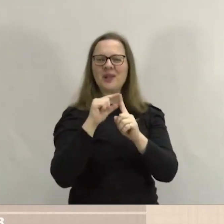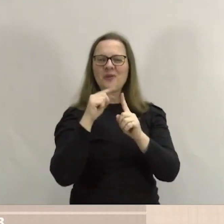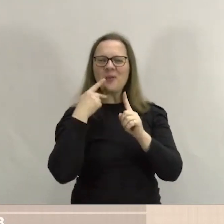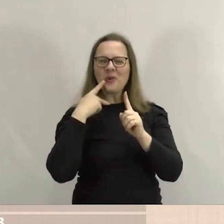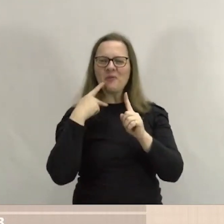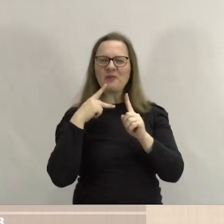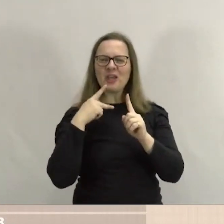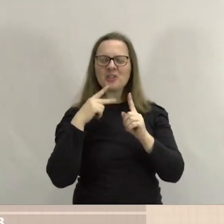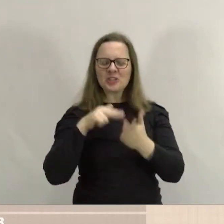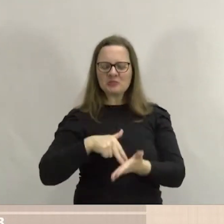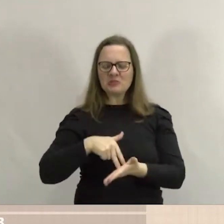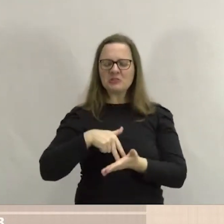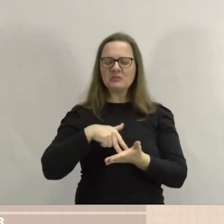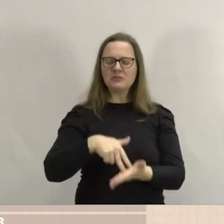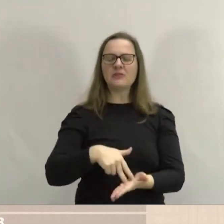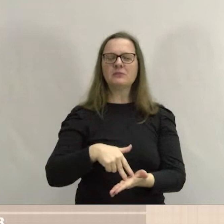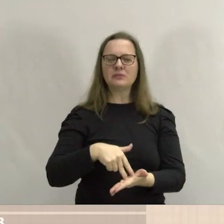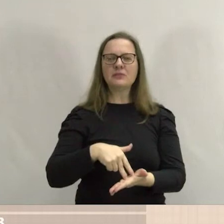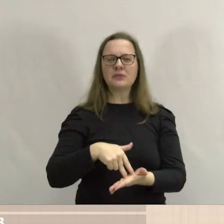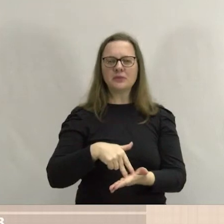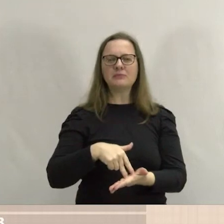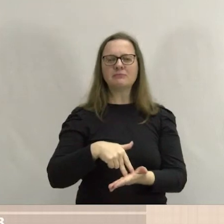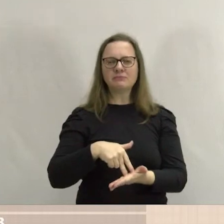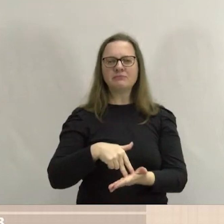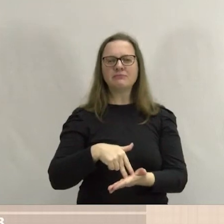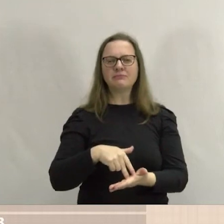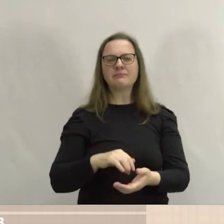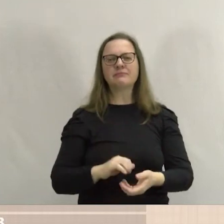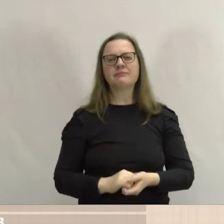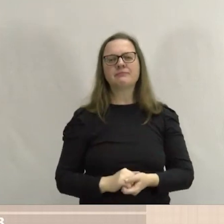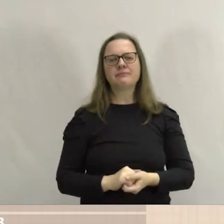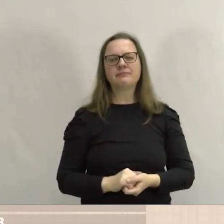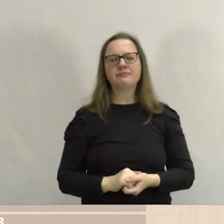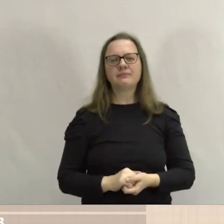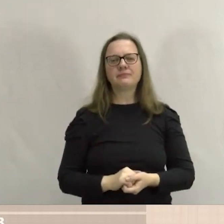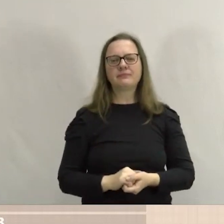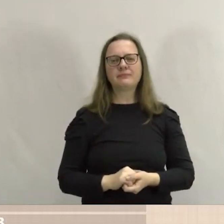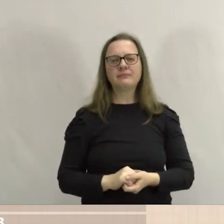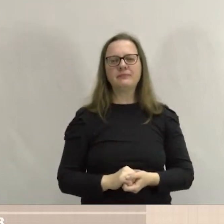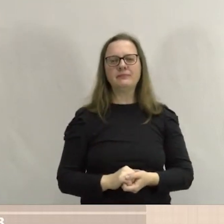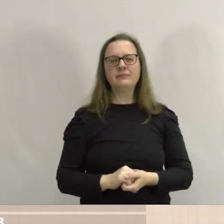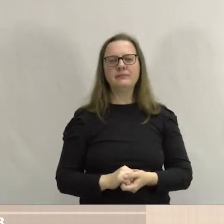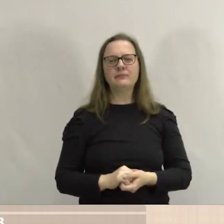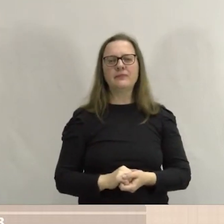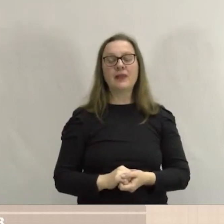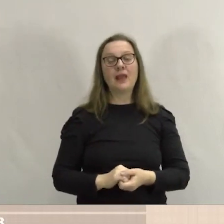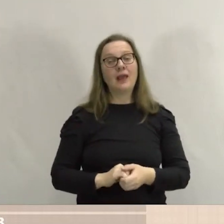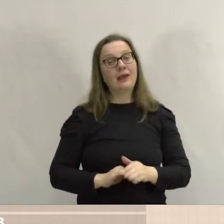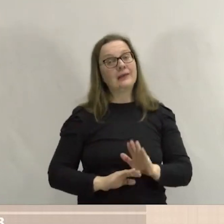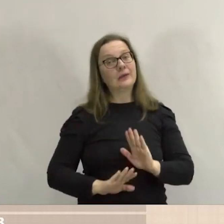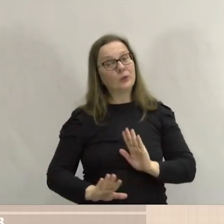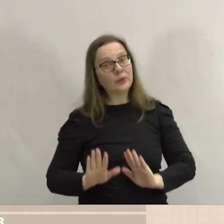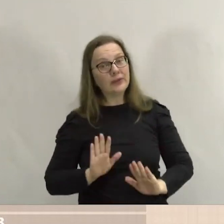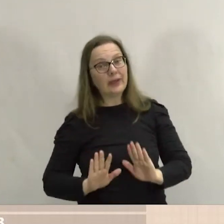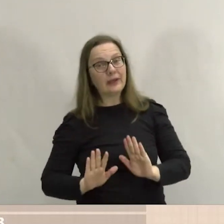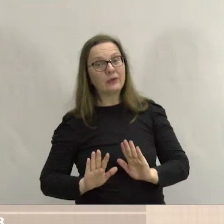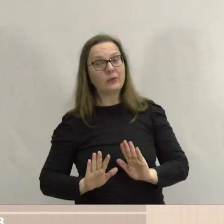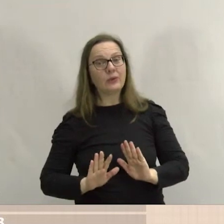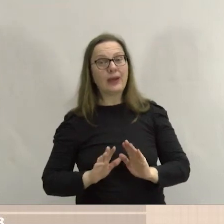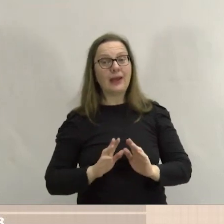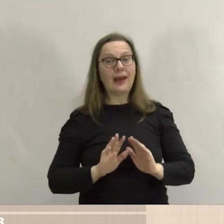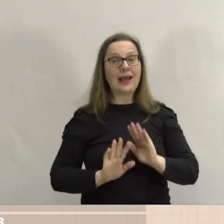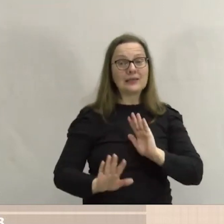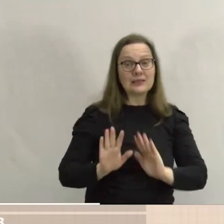Deus? E aí ele tem oportunidade de corromper a sua mente. Aí você